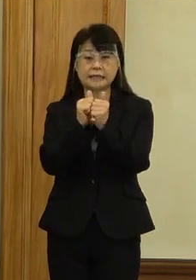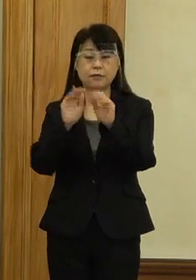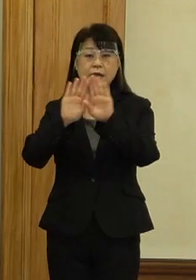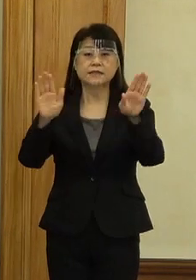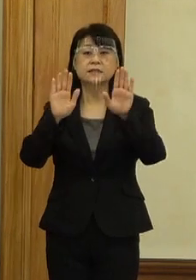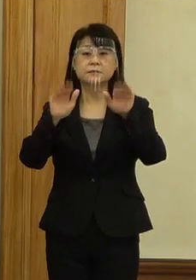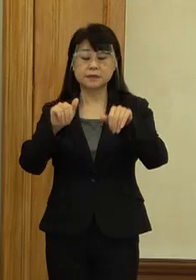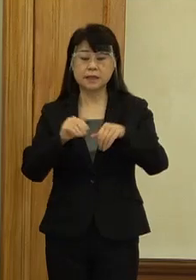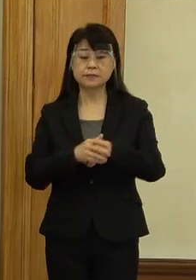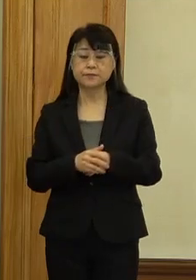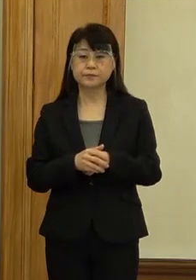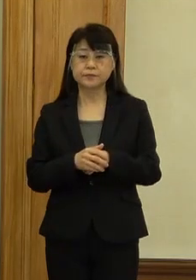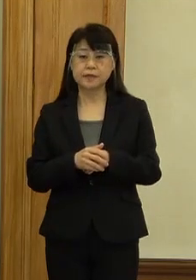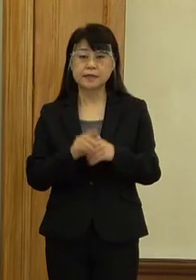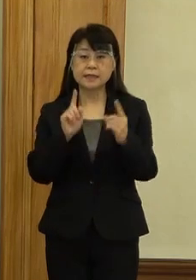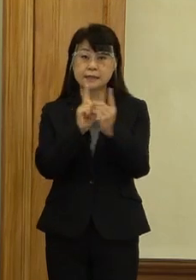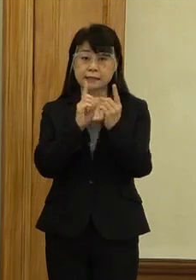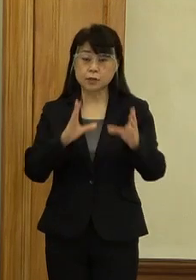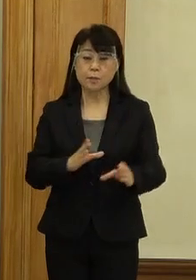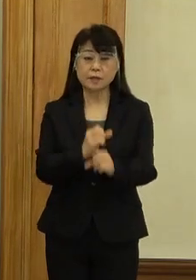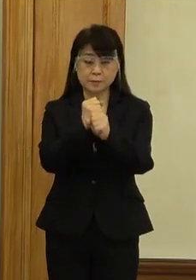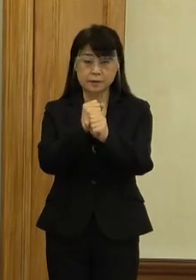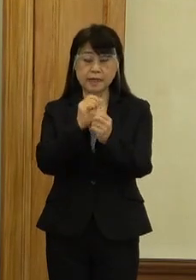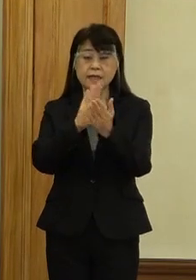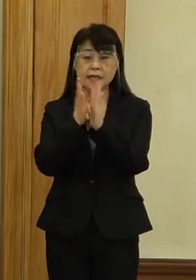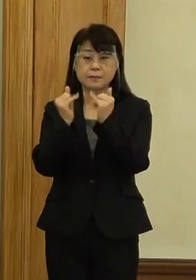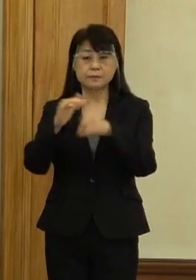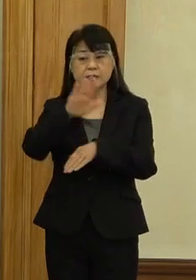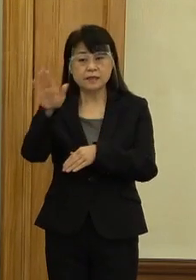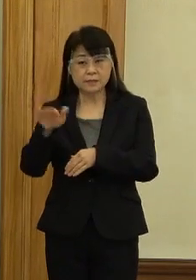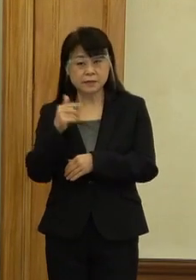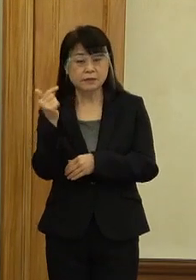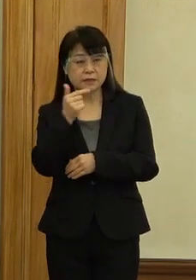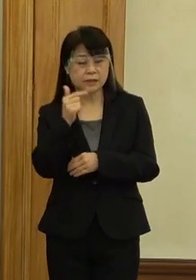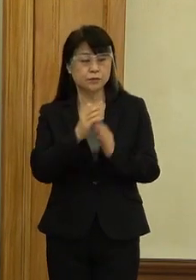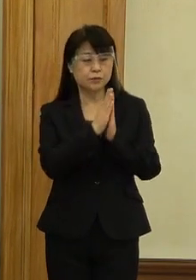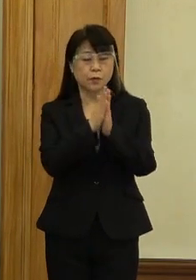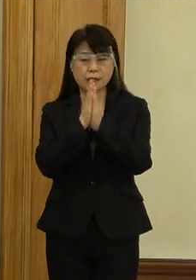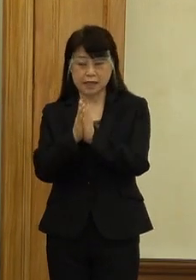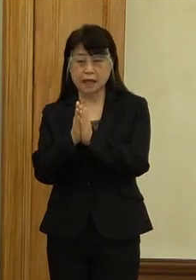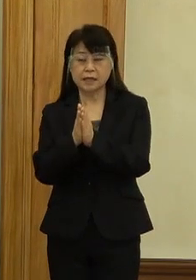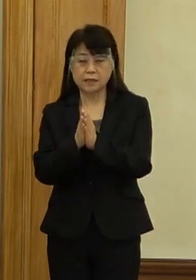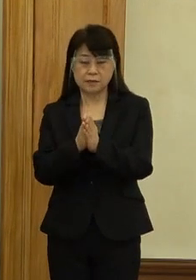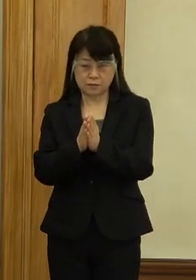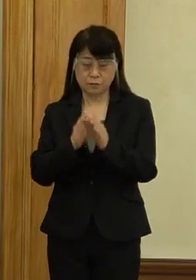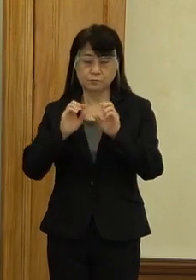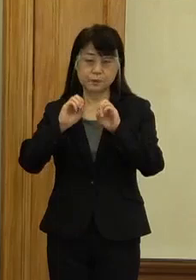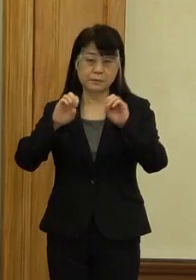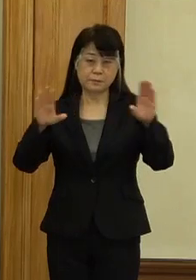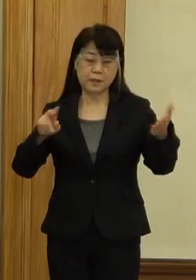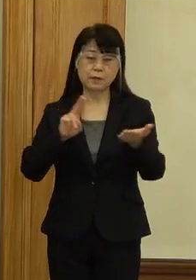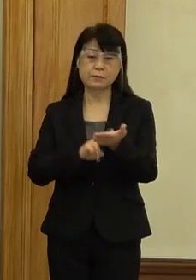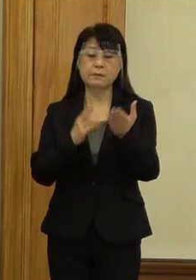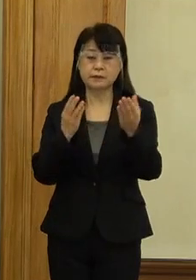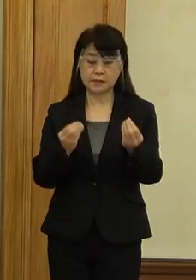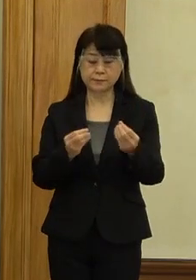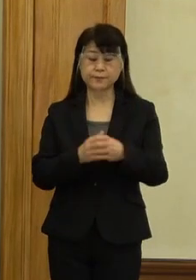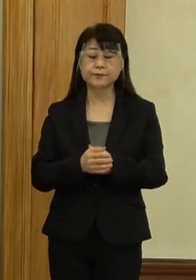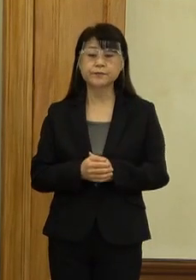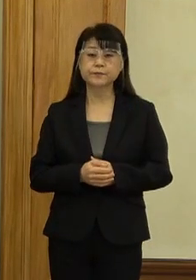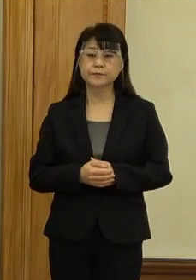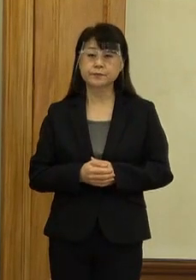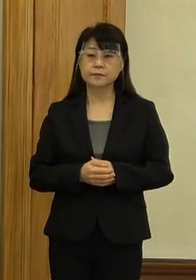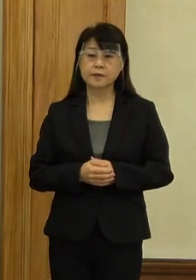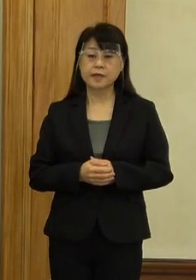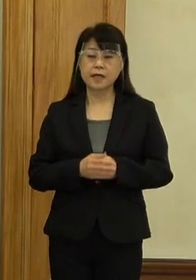。対策を取りまとめ、県民の皆様への緊急のお願いを行うこととしたところでございます。合わせまして、今一